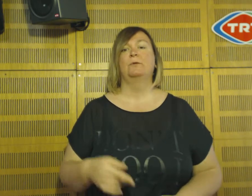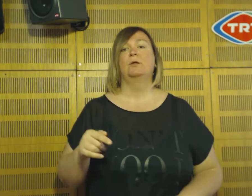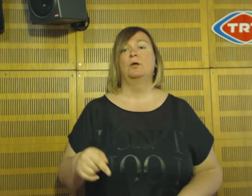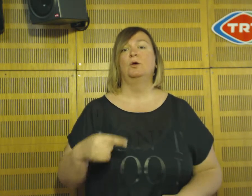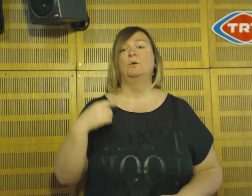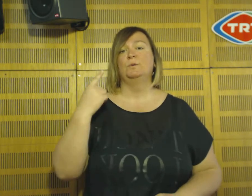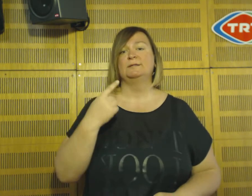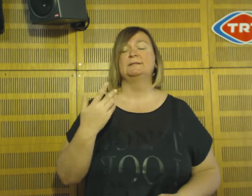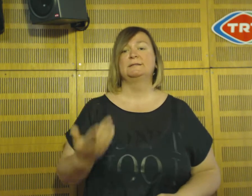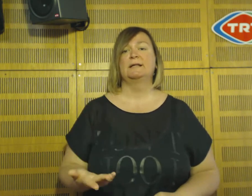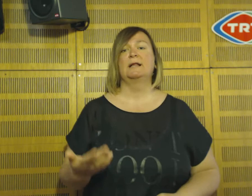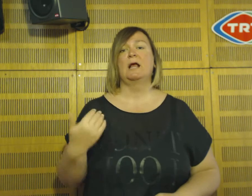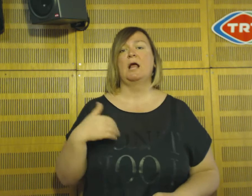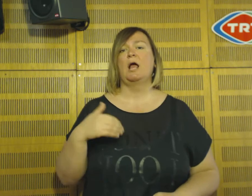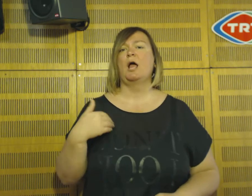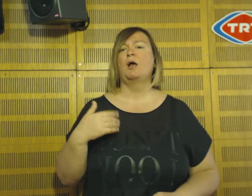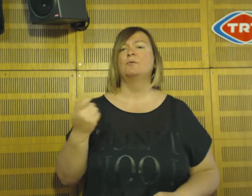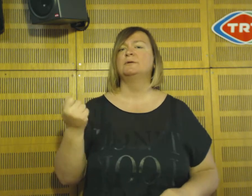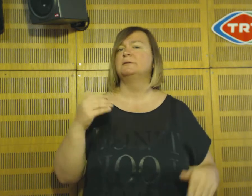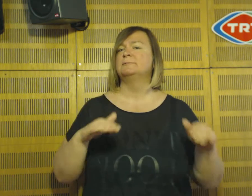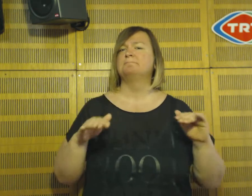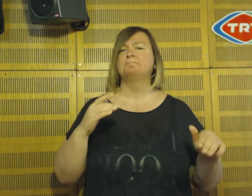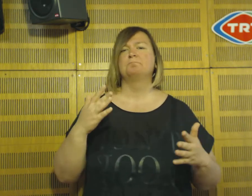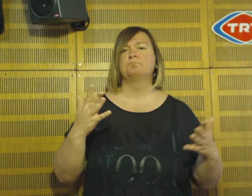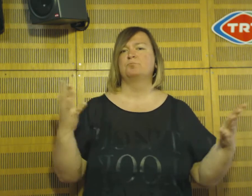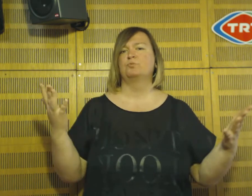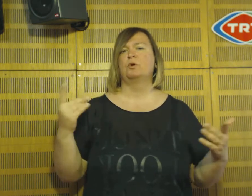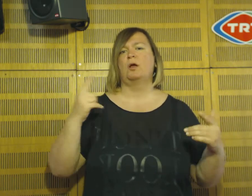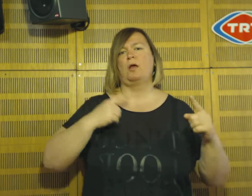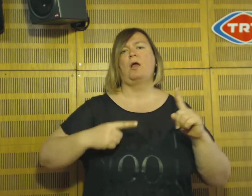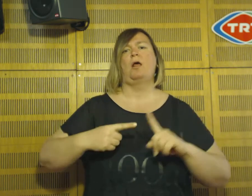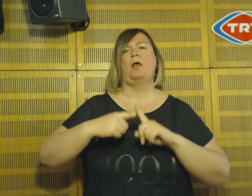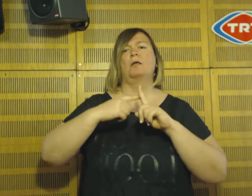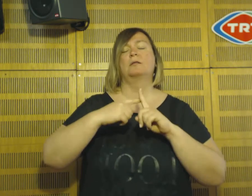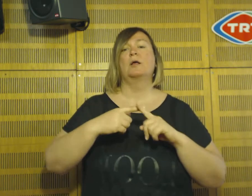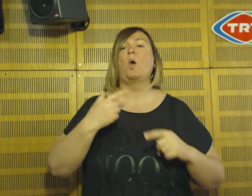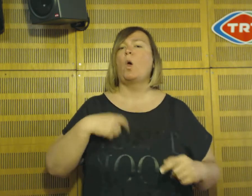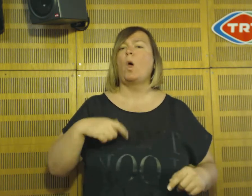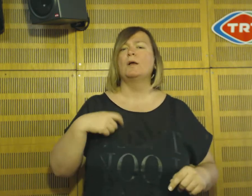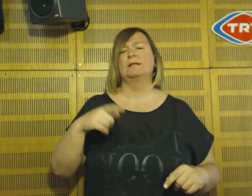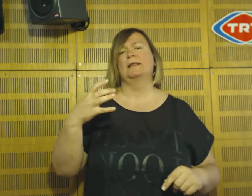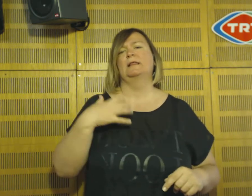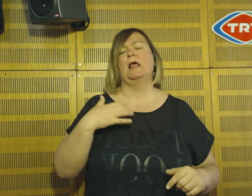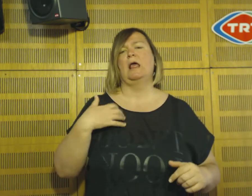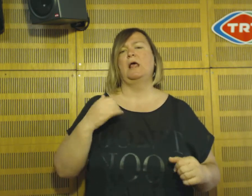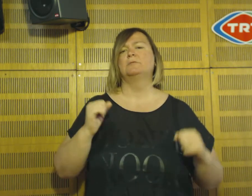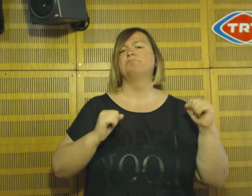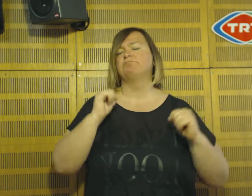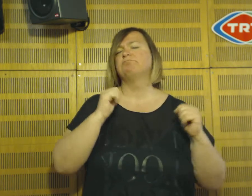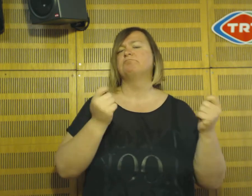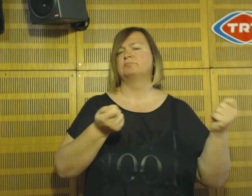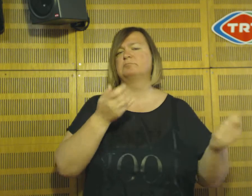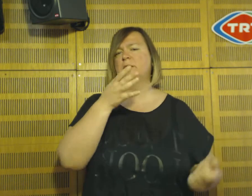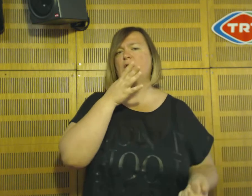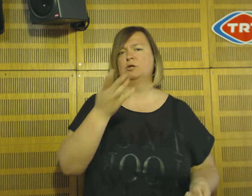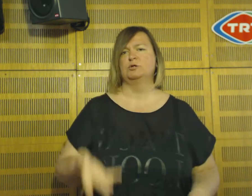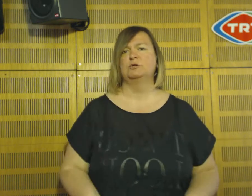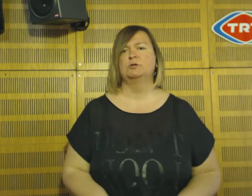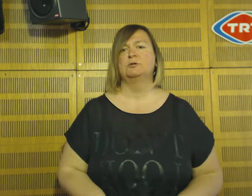Dolayısıyla kamudaki istihdamı büyük bir ölçüde arttırdık. Özel sektör kendi dinamikleriyle işliyor biliyorsunuz. Evet.